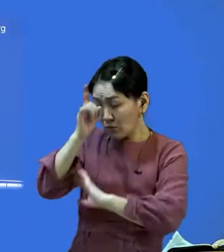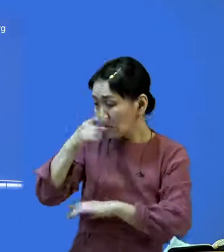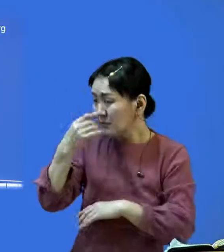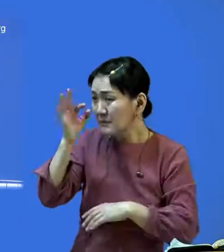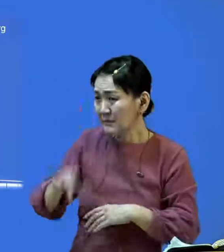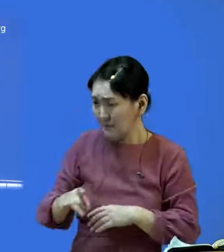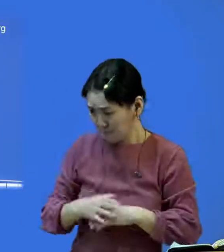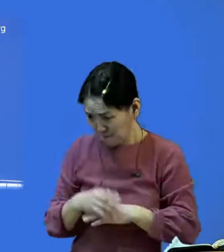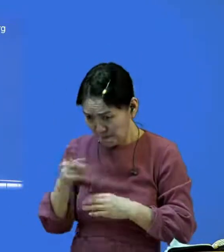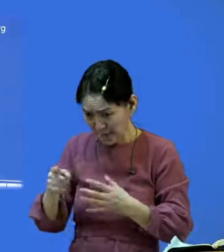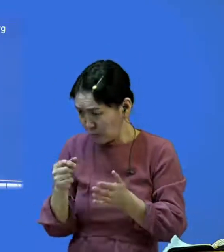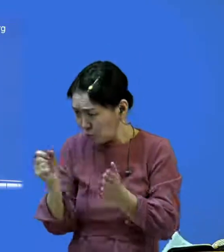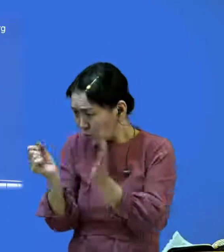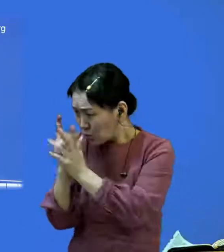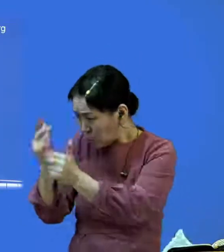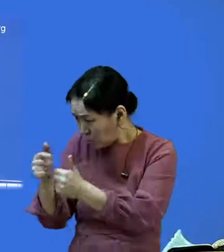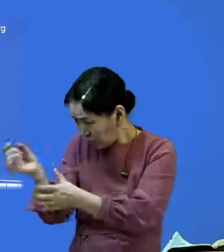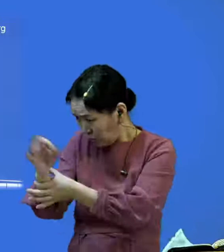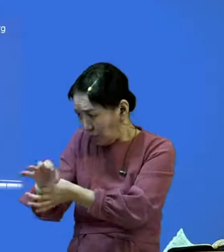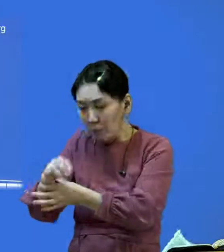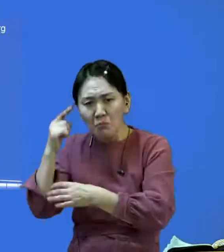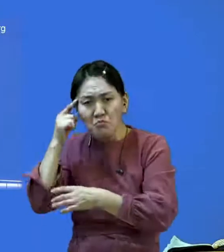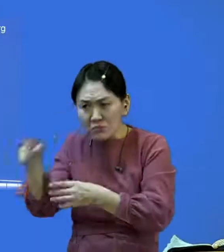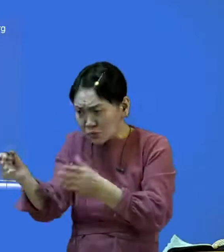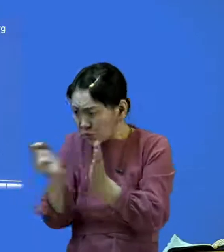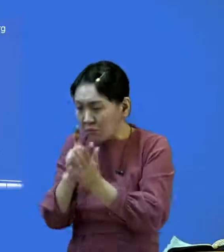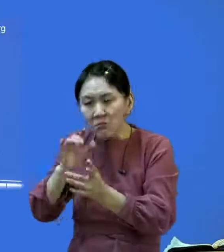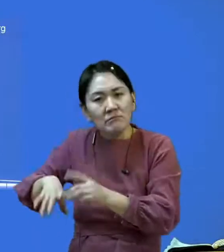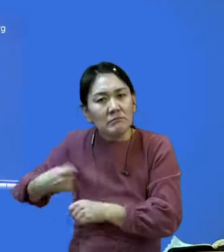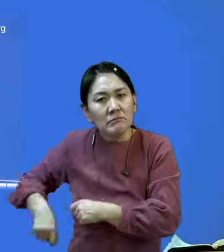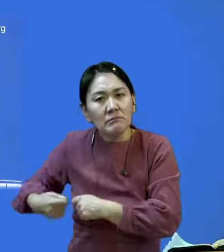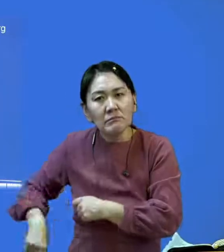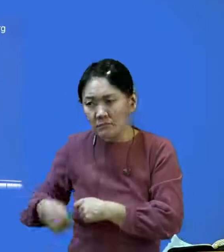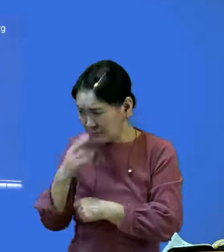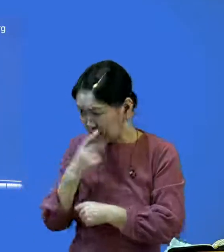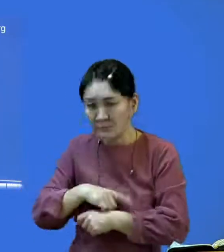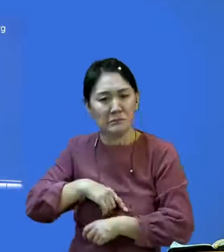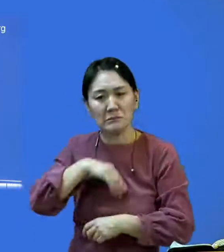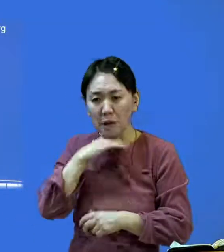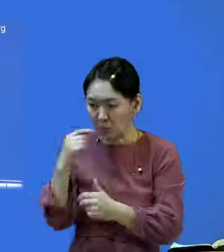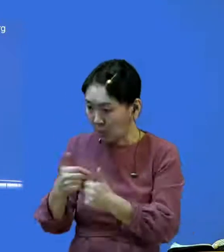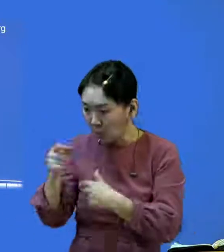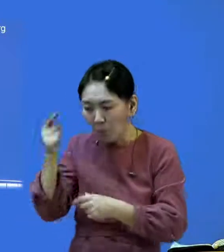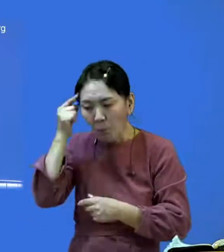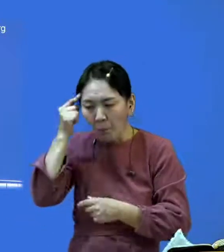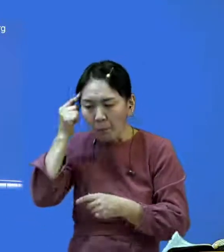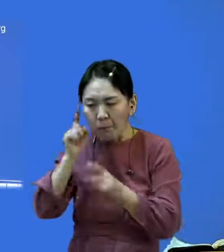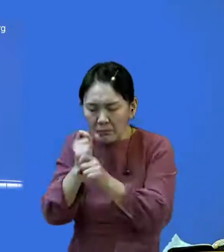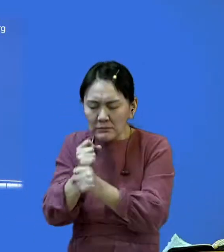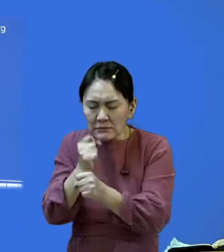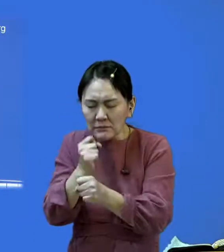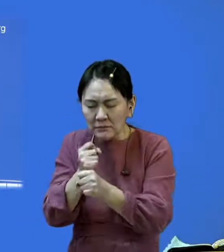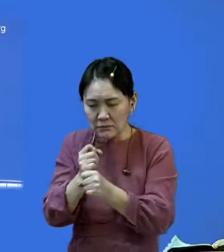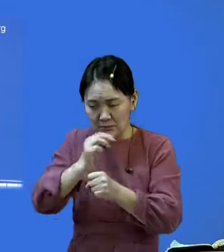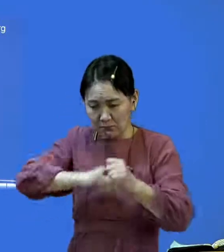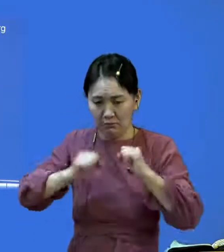хүнс биш юмны төлөө мөнгө зарцуулна вэ? Цадахгүй юмны төлөө юунд та нар чинь хөдөлмөрлөн